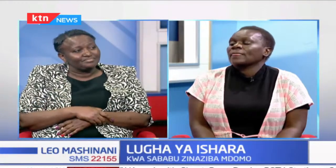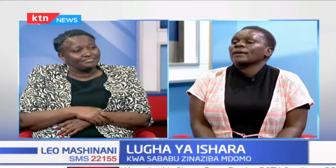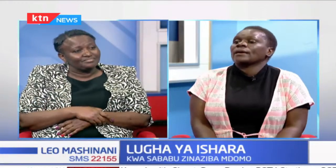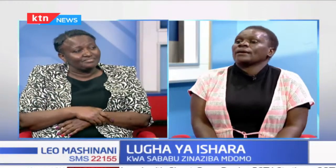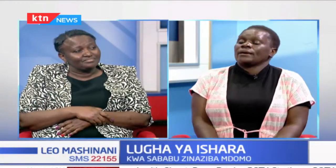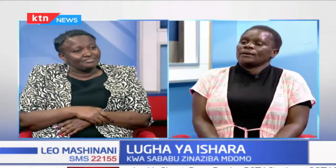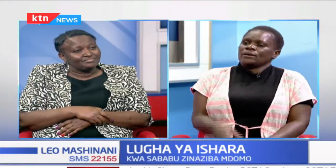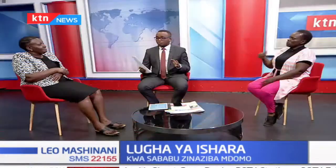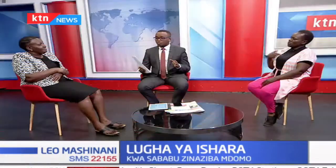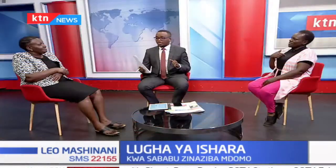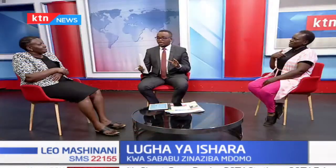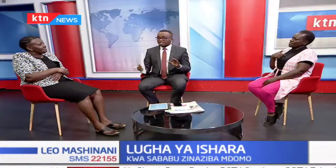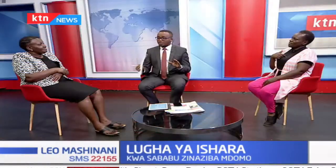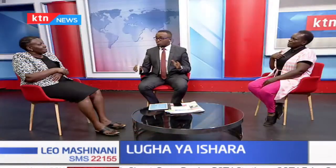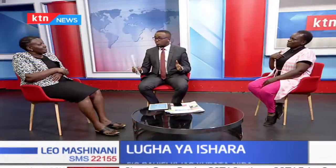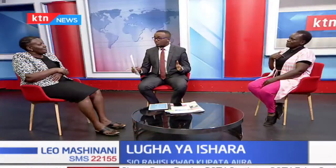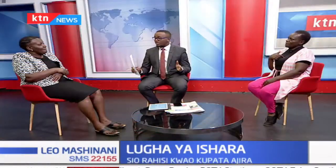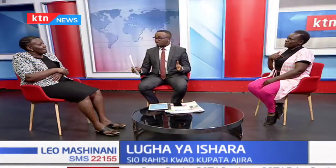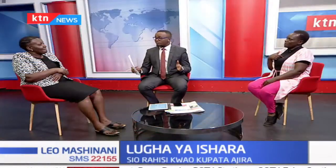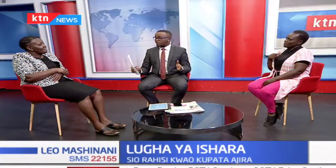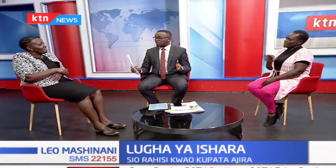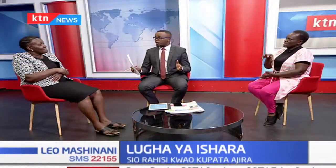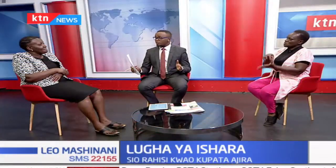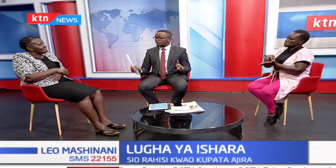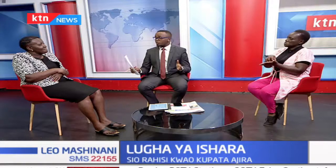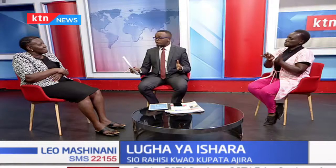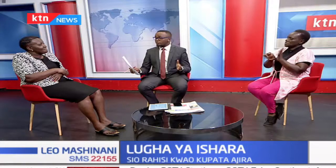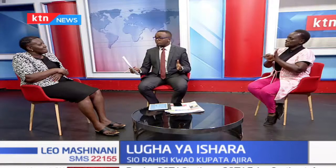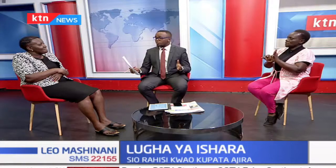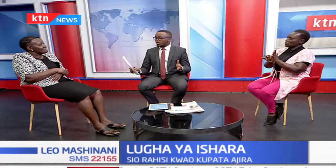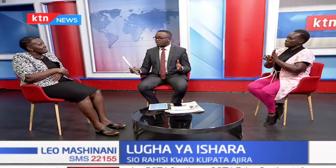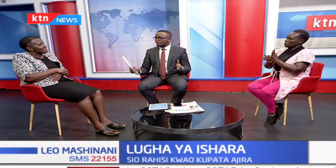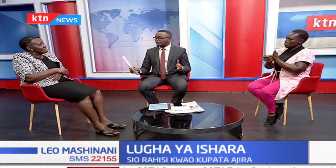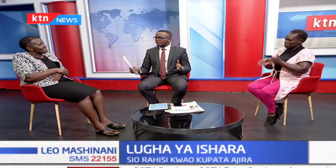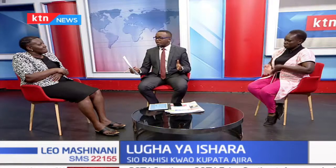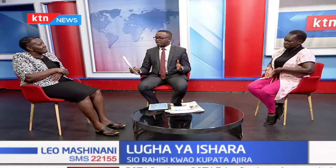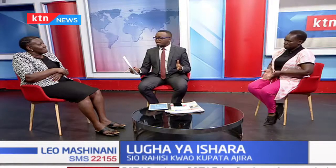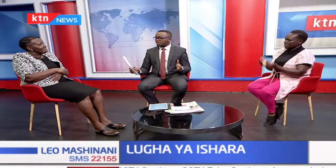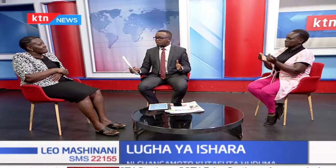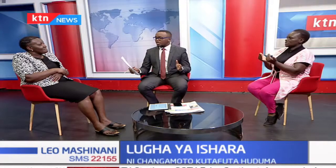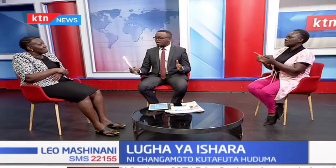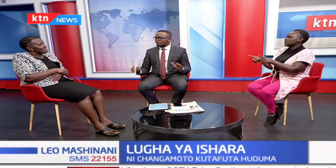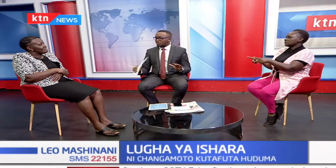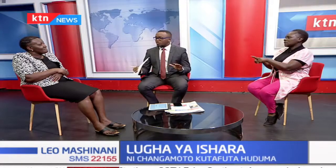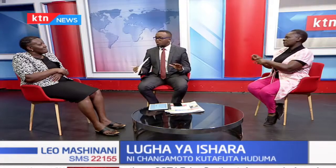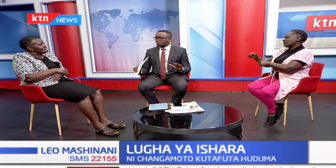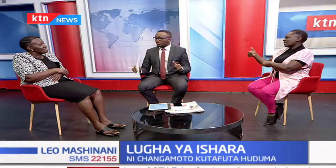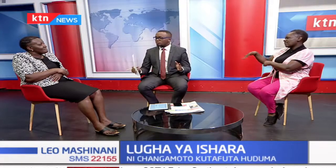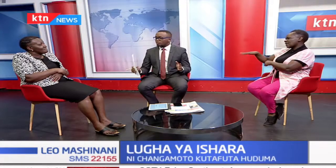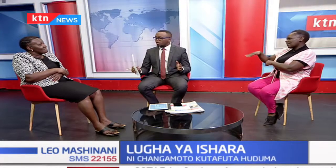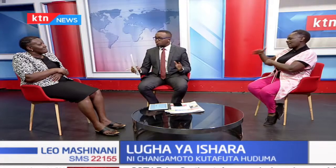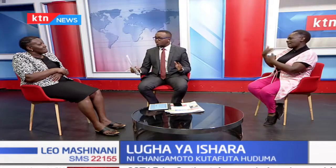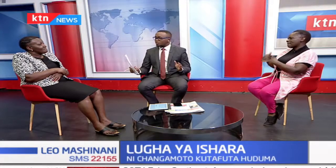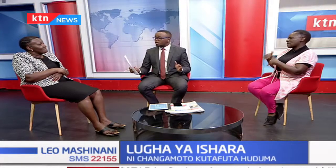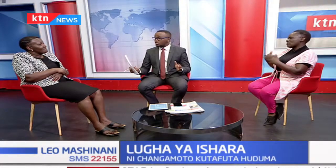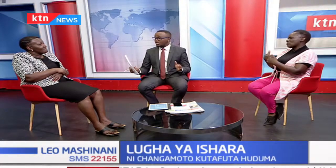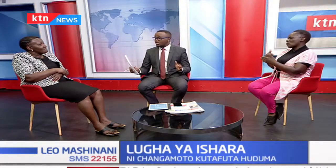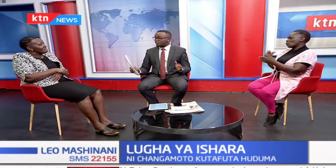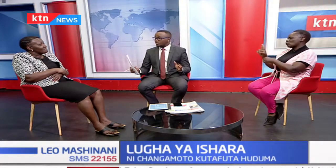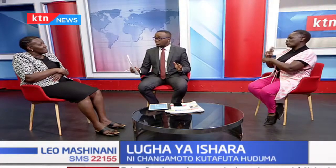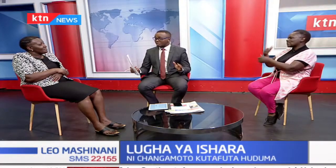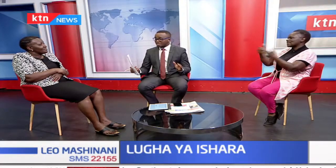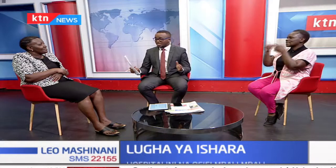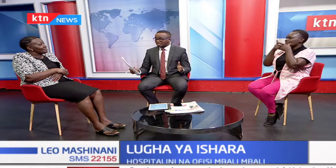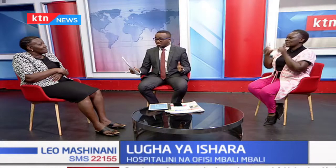Aha, kwa hivyo unahisi katika matukio kama haya, kwa mfano kama kule kwa kujifungua na katika kwingine ambako watu ambao wanatumia lugha